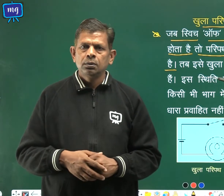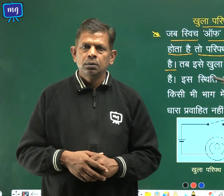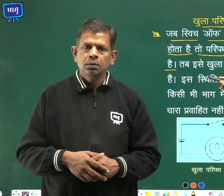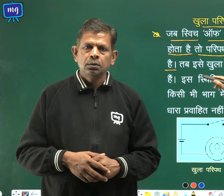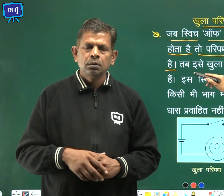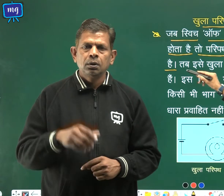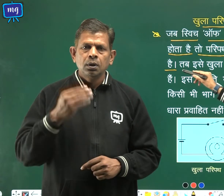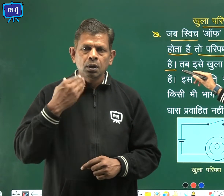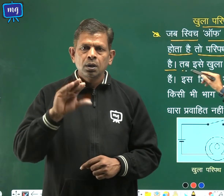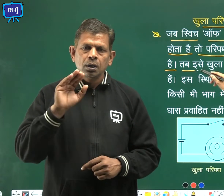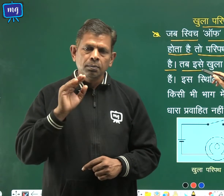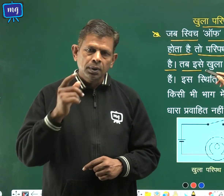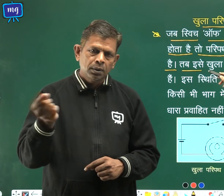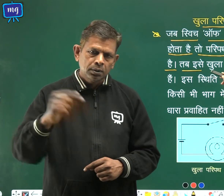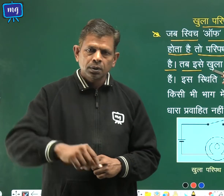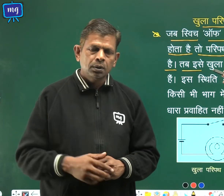तब इसे